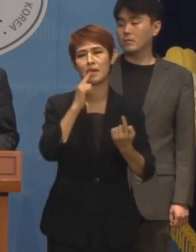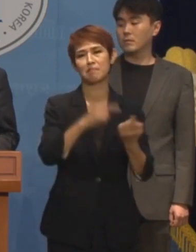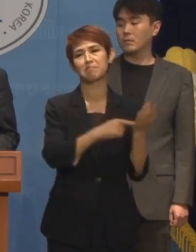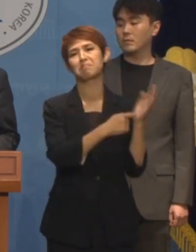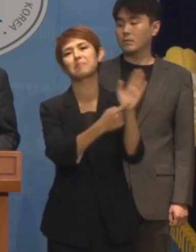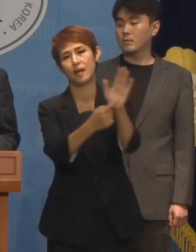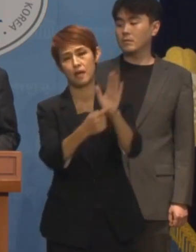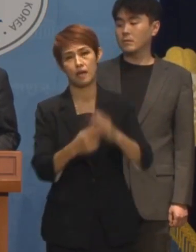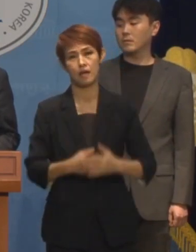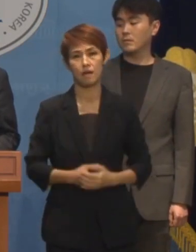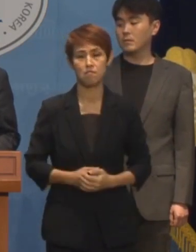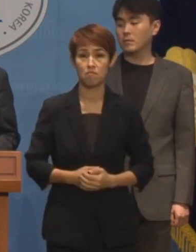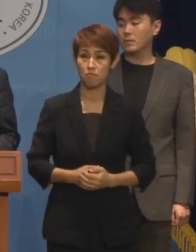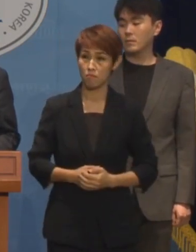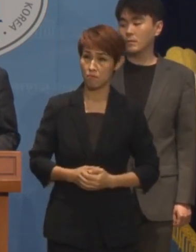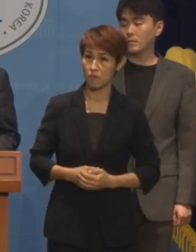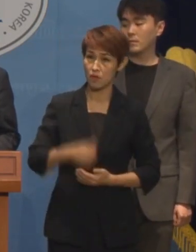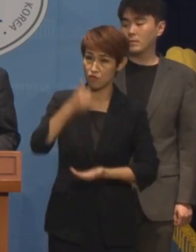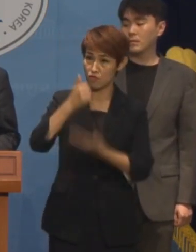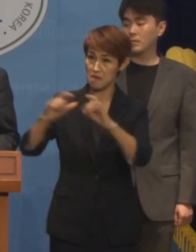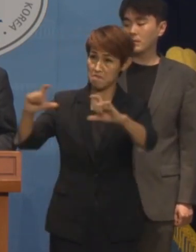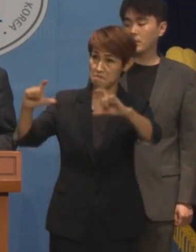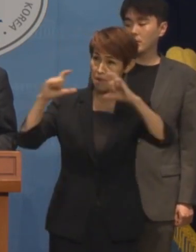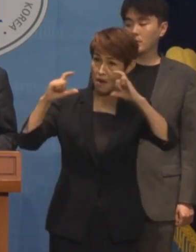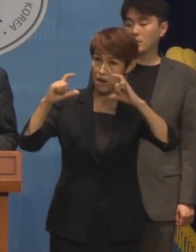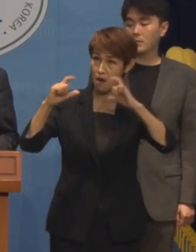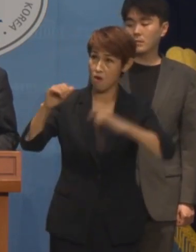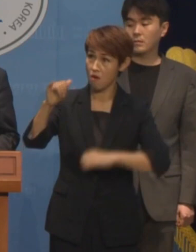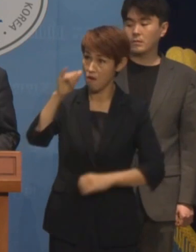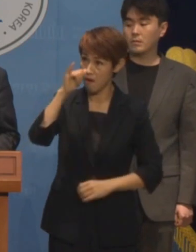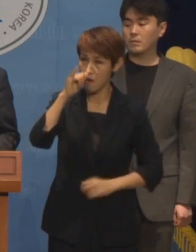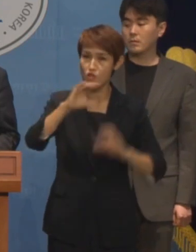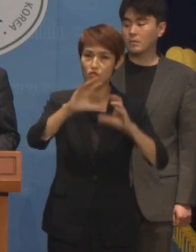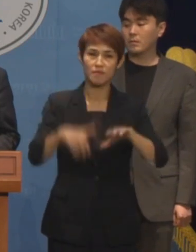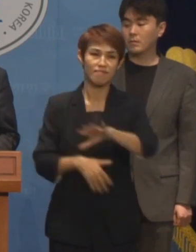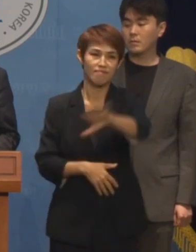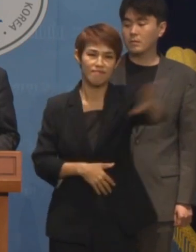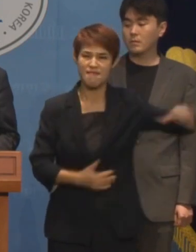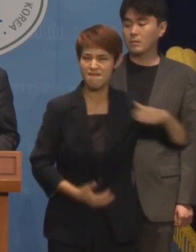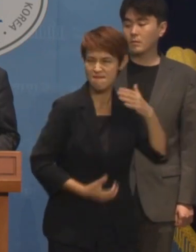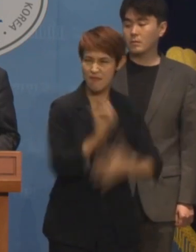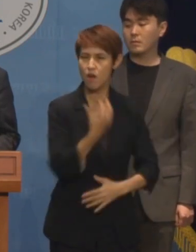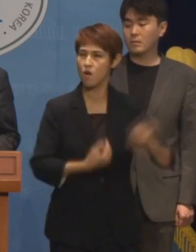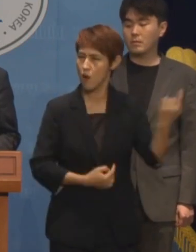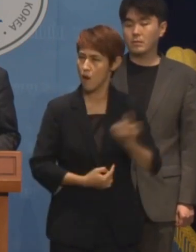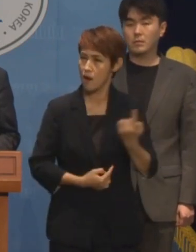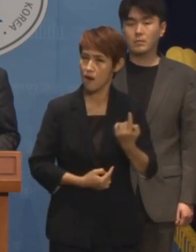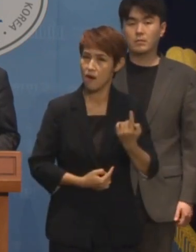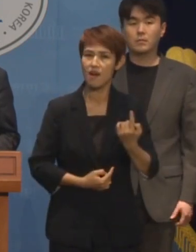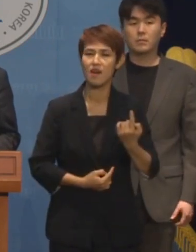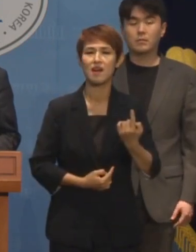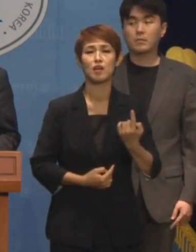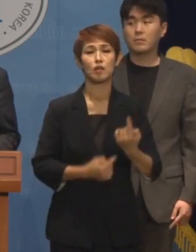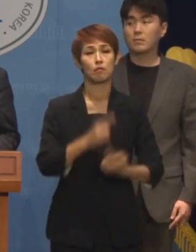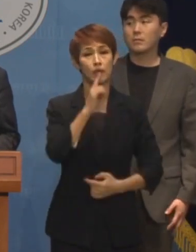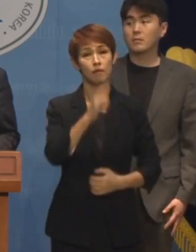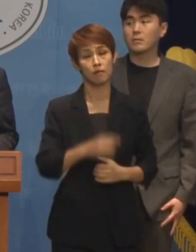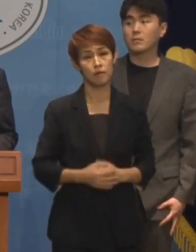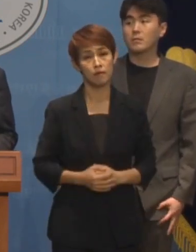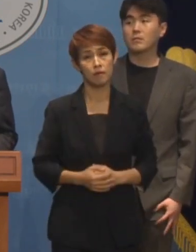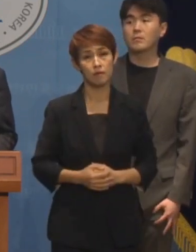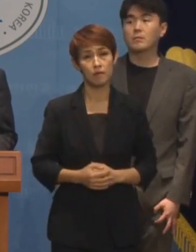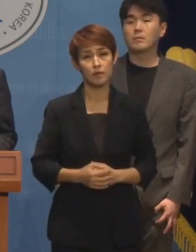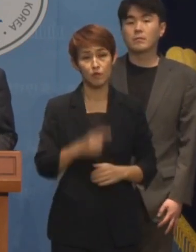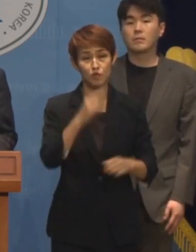함부로 판결하는 경우 굉장한 국민적 저항에 부딪힐 것이라는 민주당